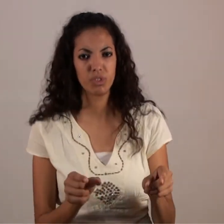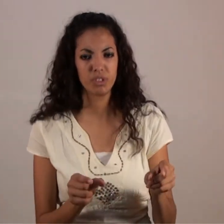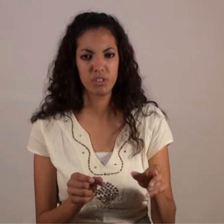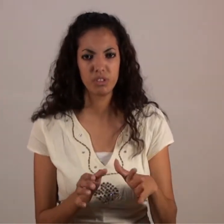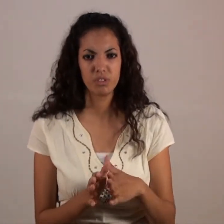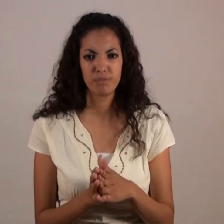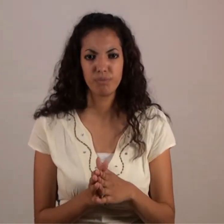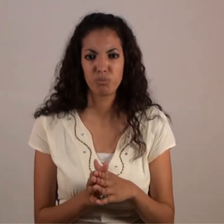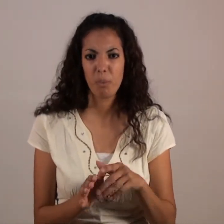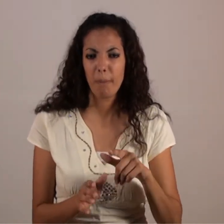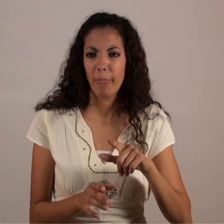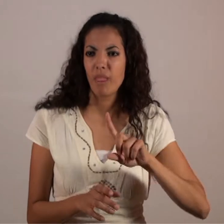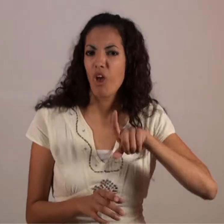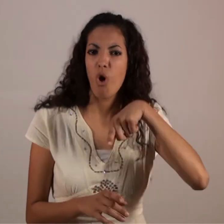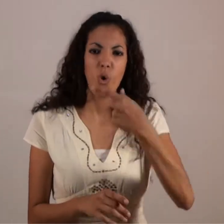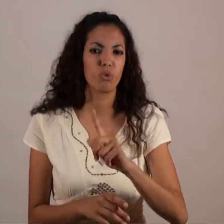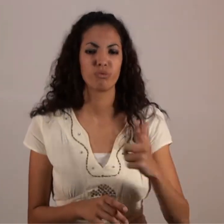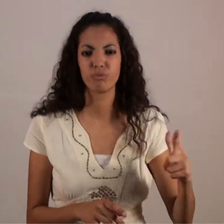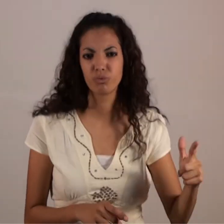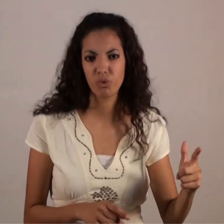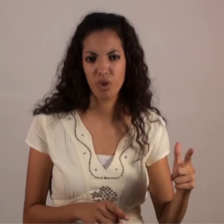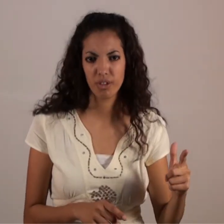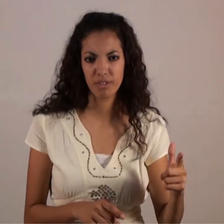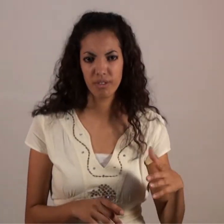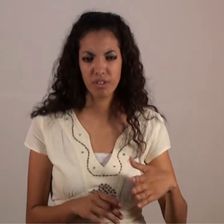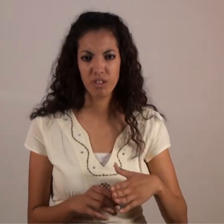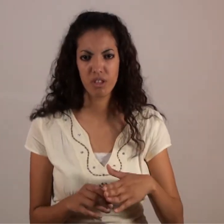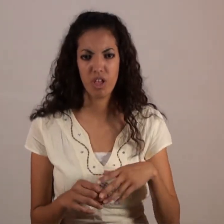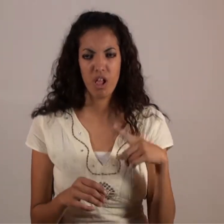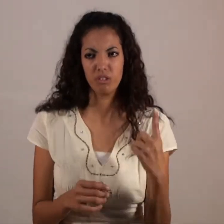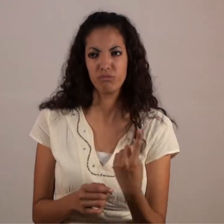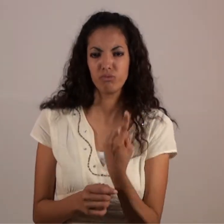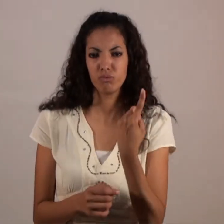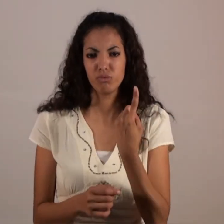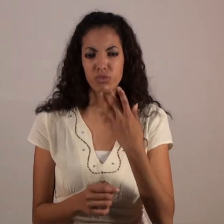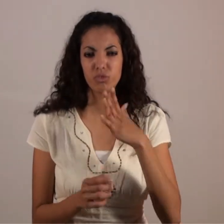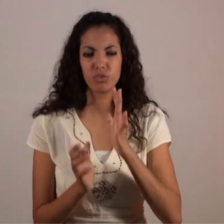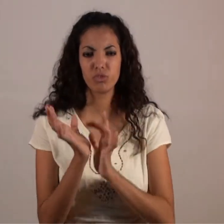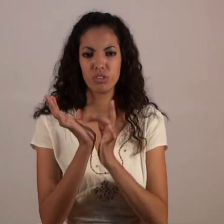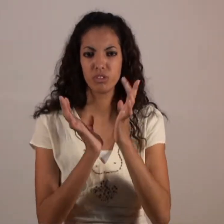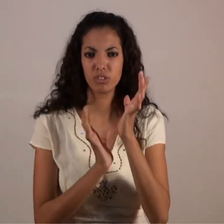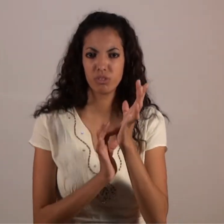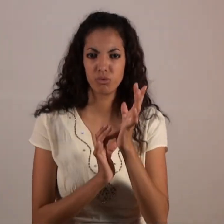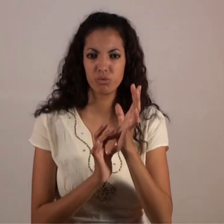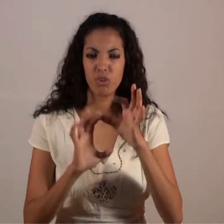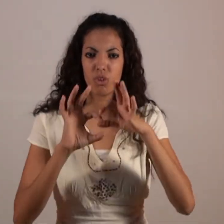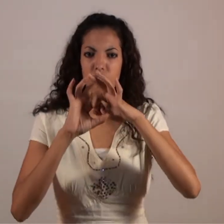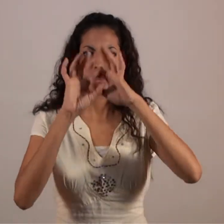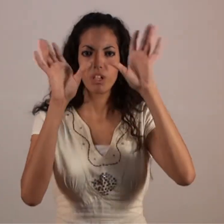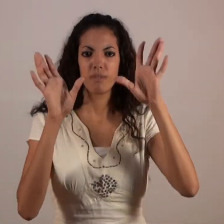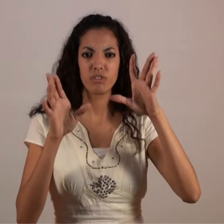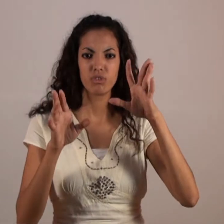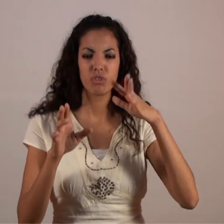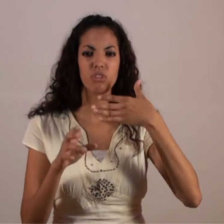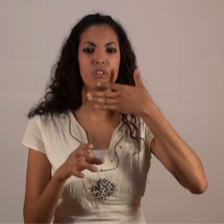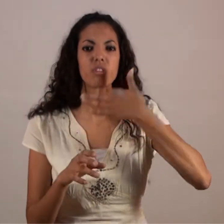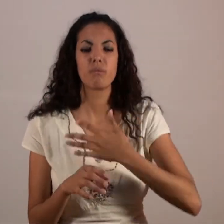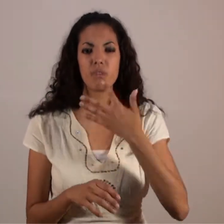otro. Por medio del puesto de Cristo como mediador, la salvación y el conocimiento de la verdad están